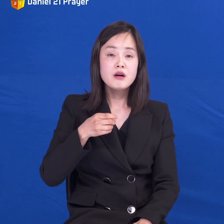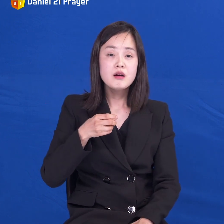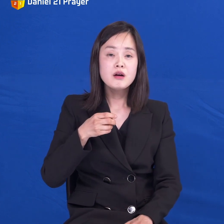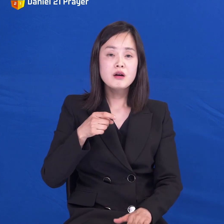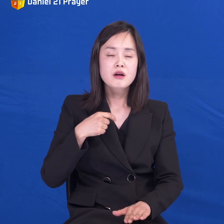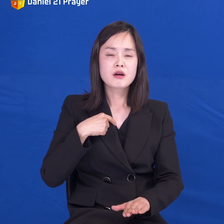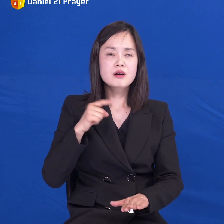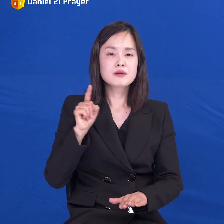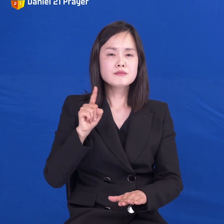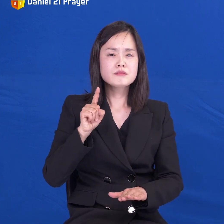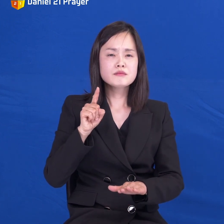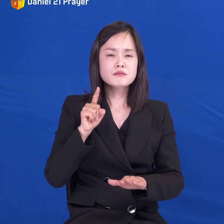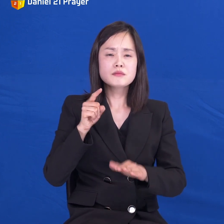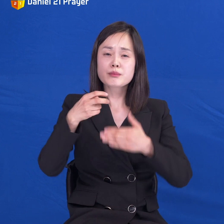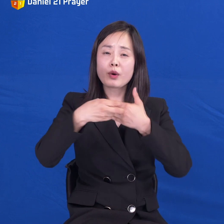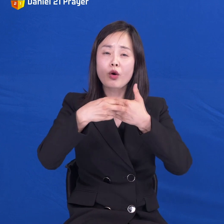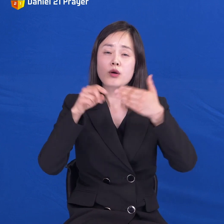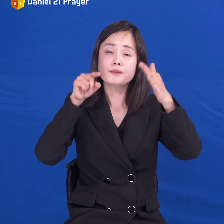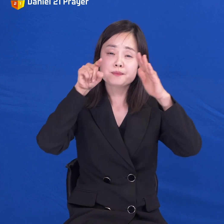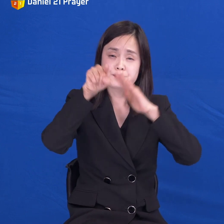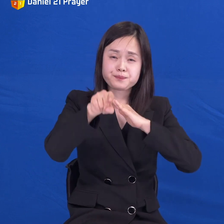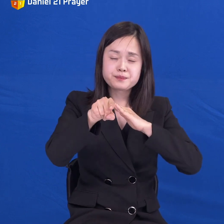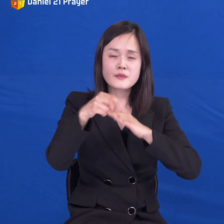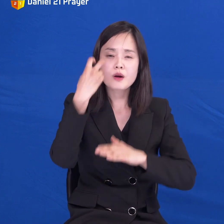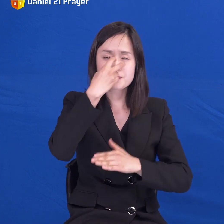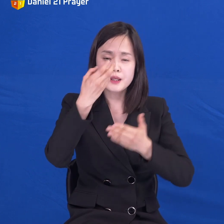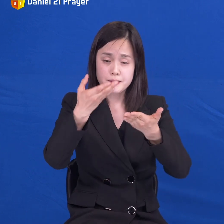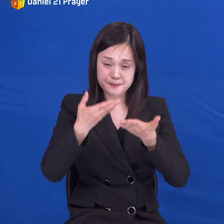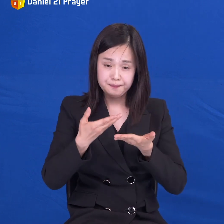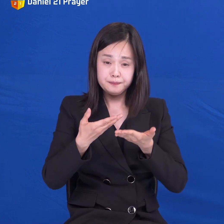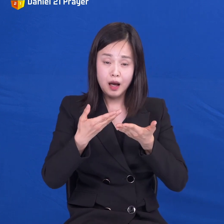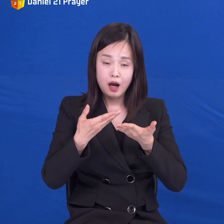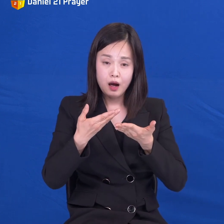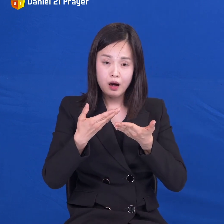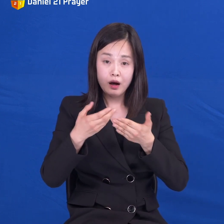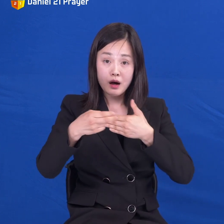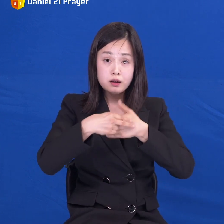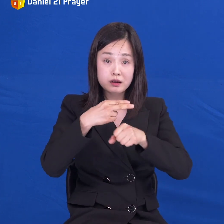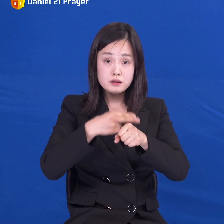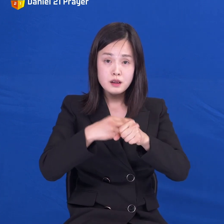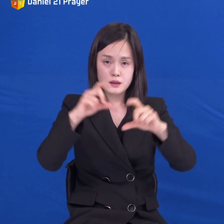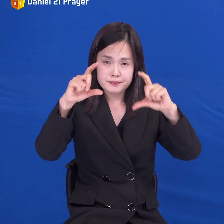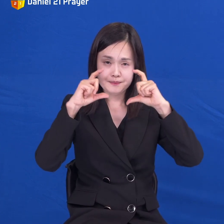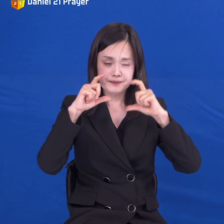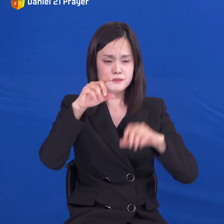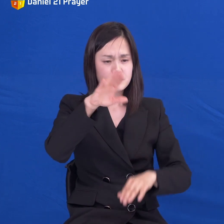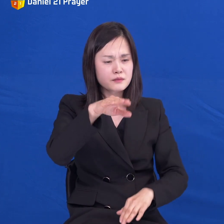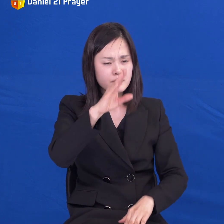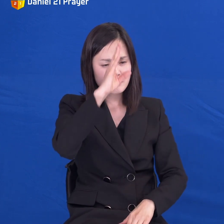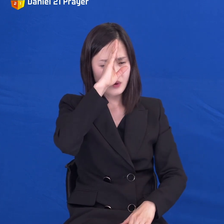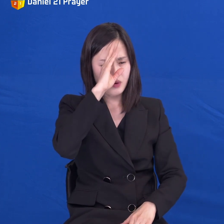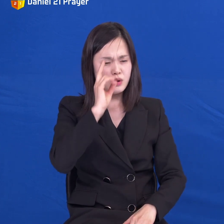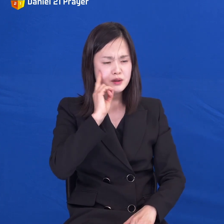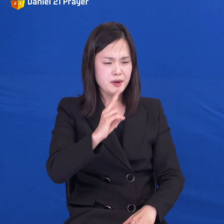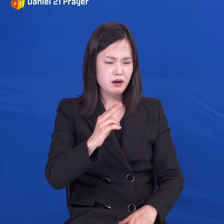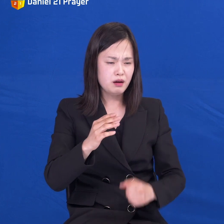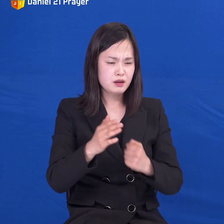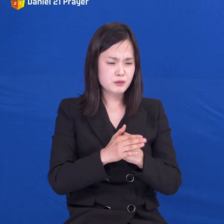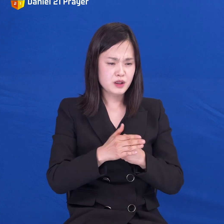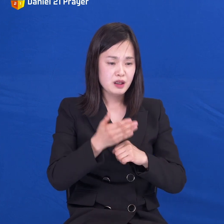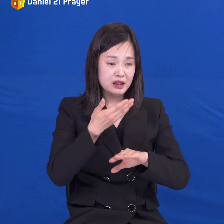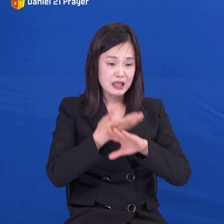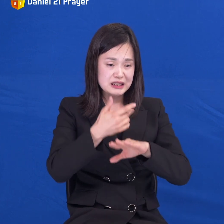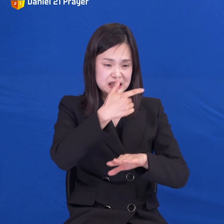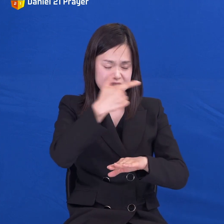검사를 하더니 우리 병원에서는 안 되겠습니다. 빨리 큰 병원으로 가세요. 네트를